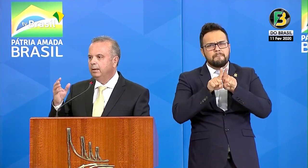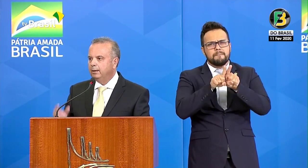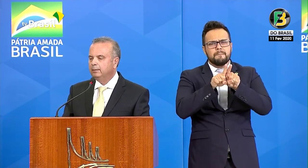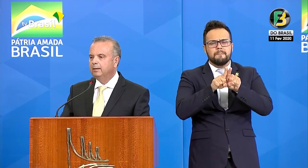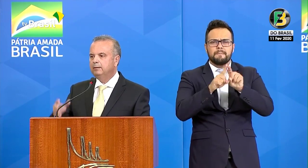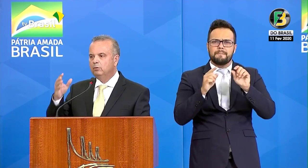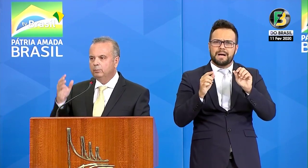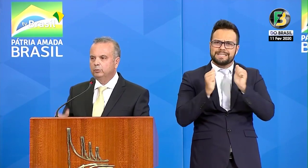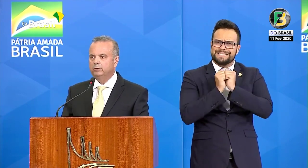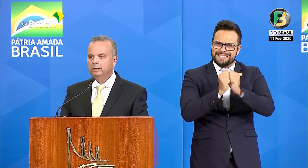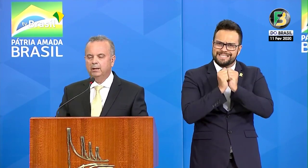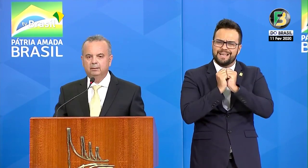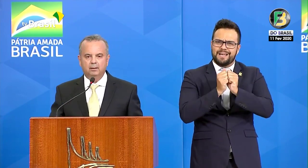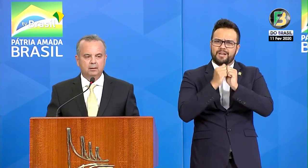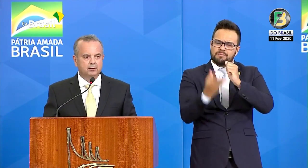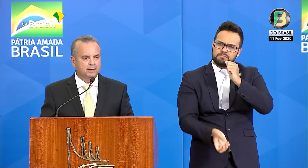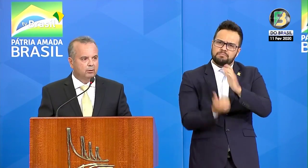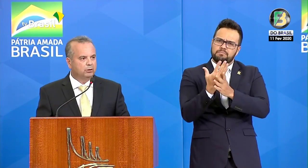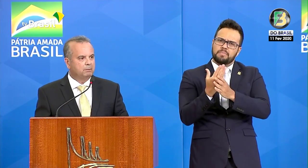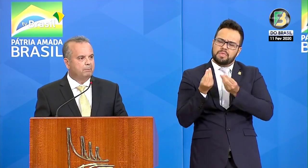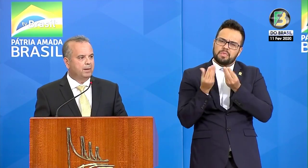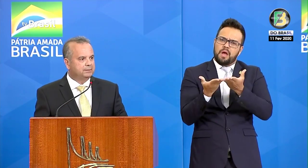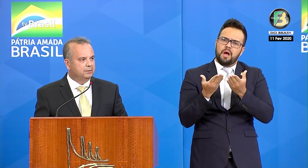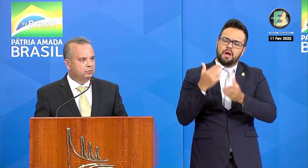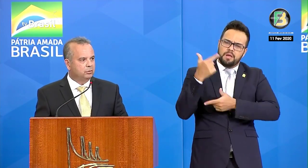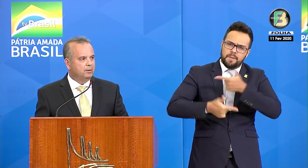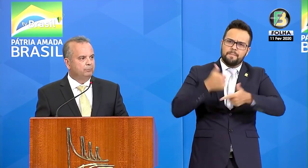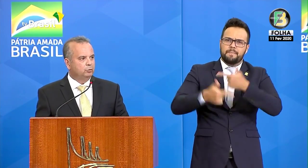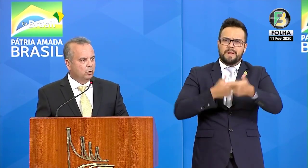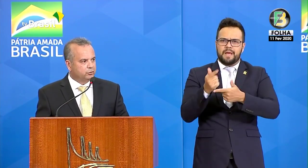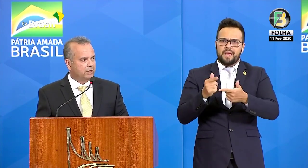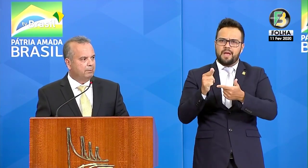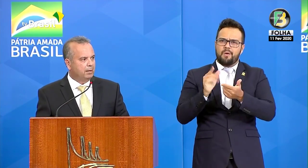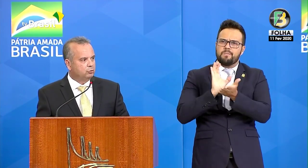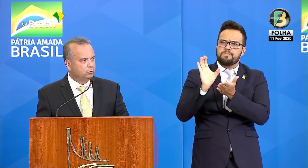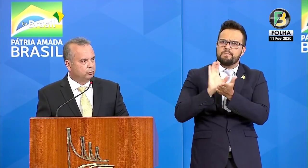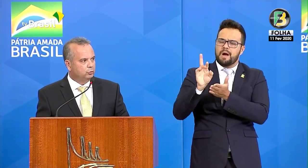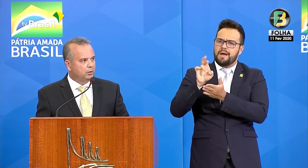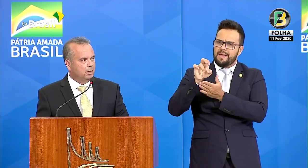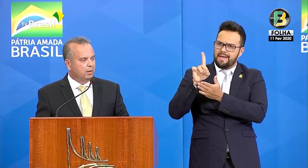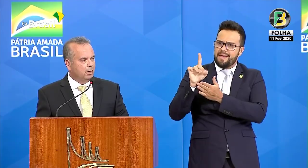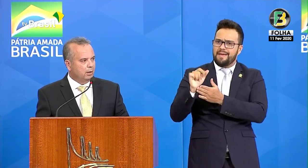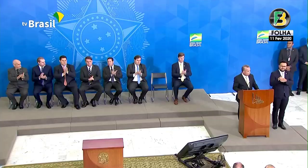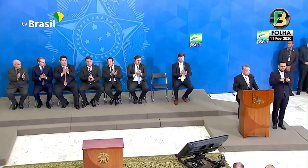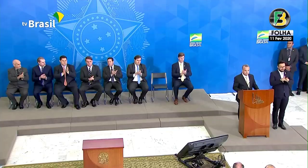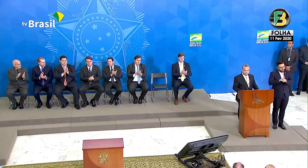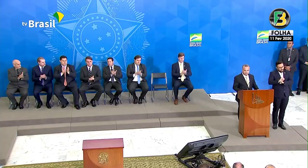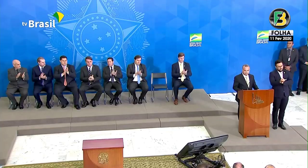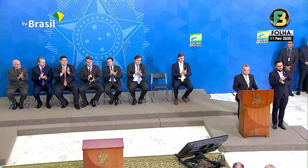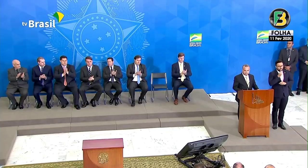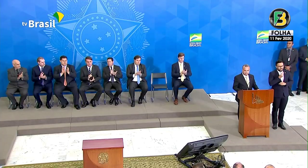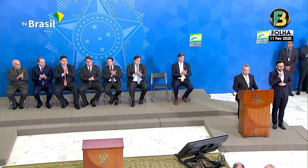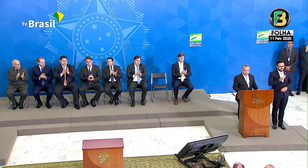emprego, renda e oportunidade, e serão também parceiros do nosso trabalho junto ao